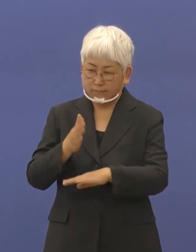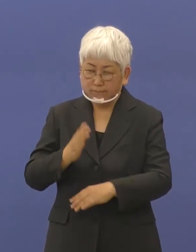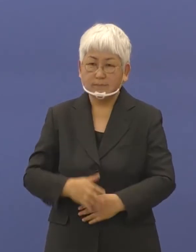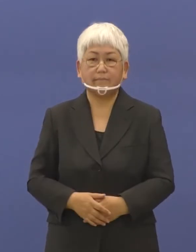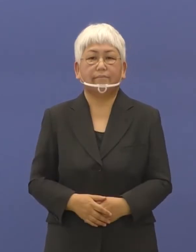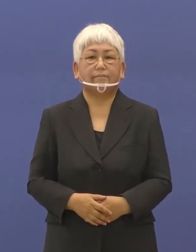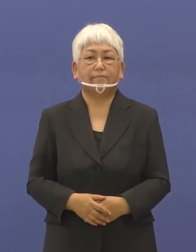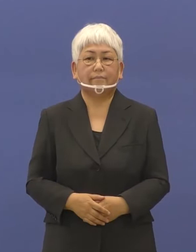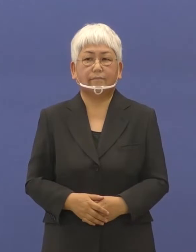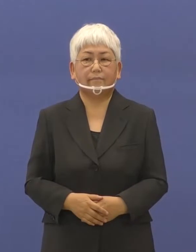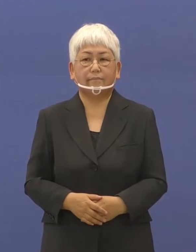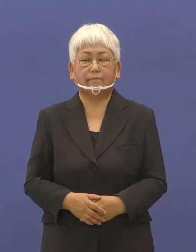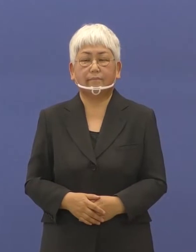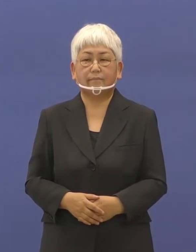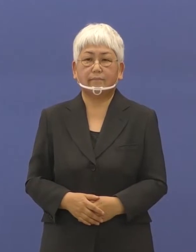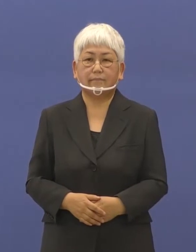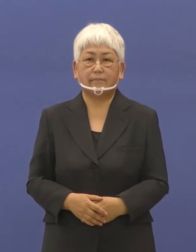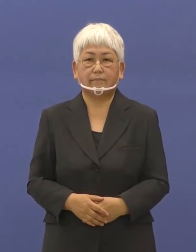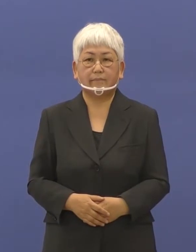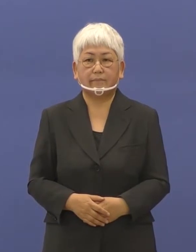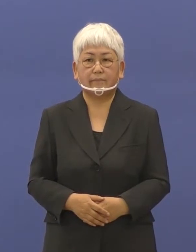ます。